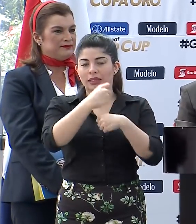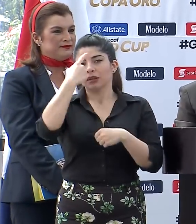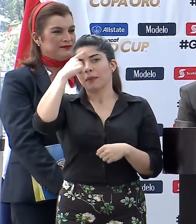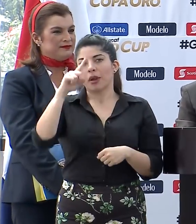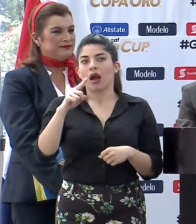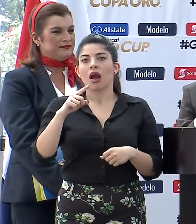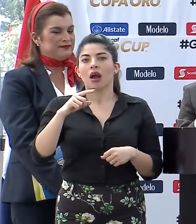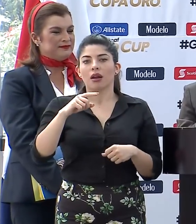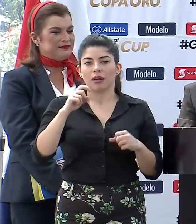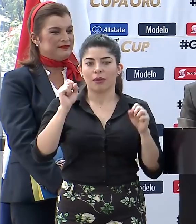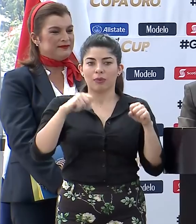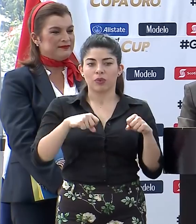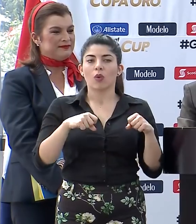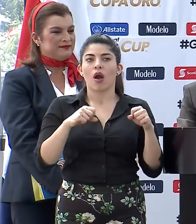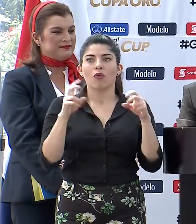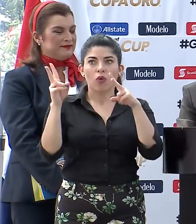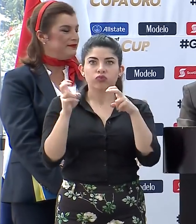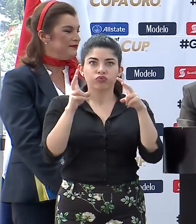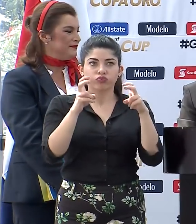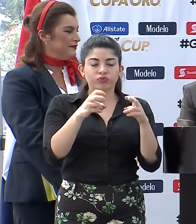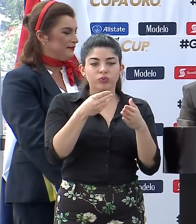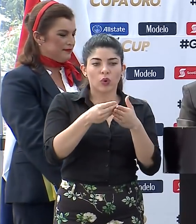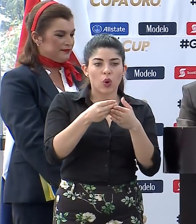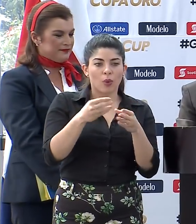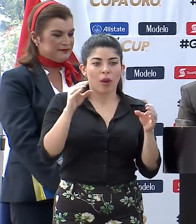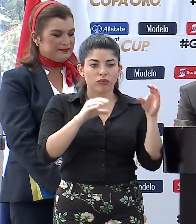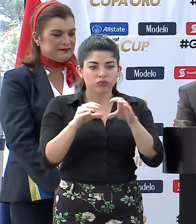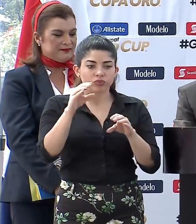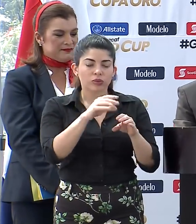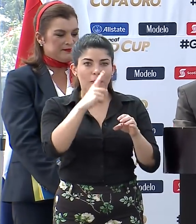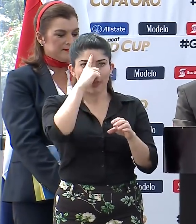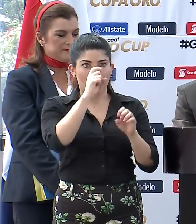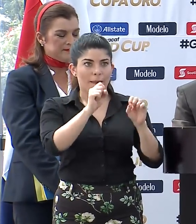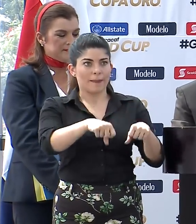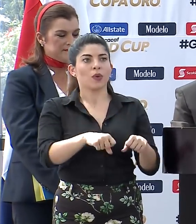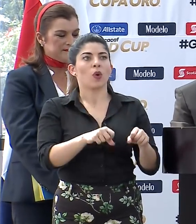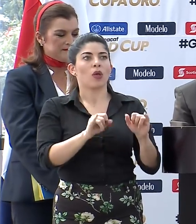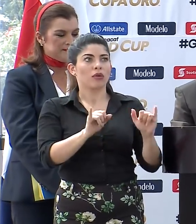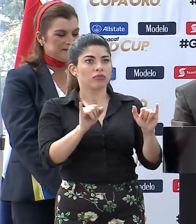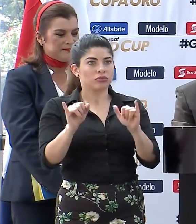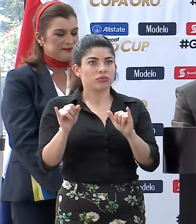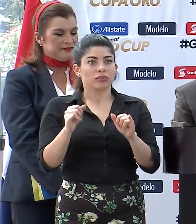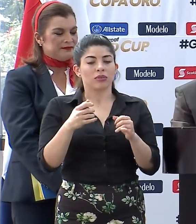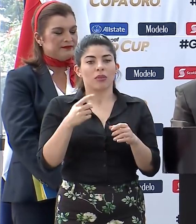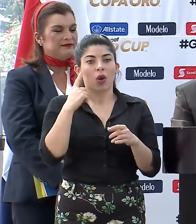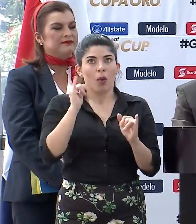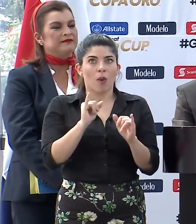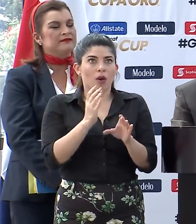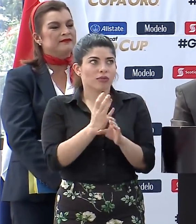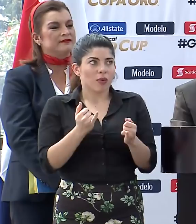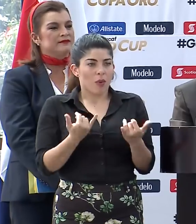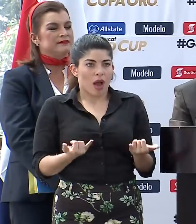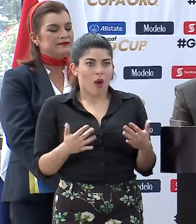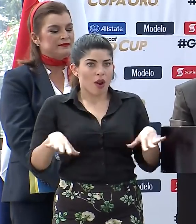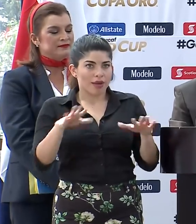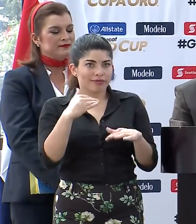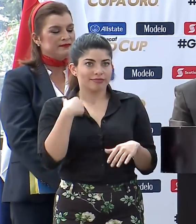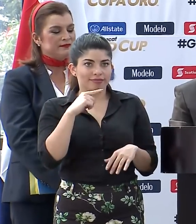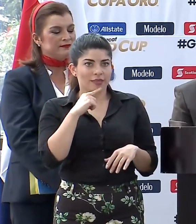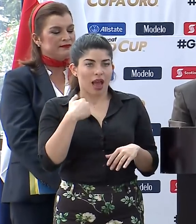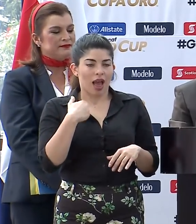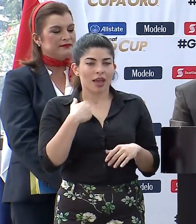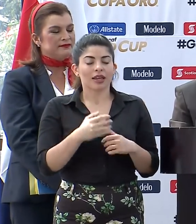podamos atraer los recursos económicos para poder tenerlo como lo tenemos. Pues obviamente que